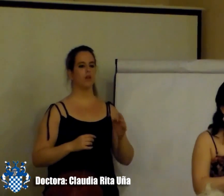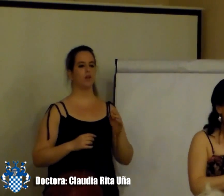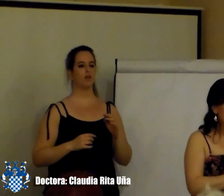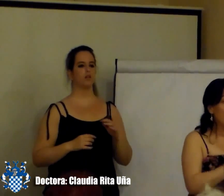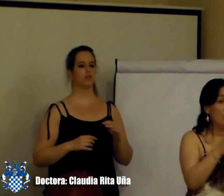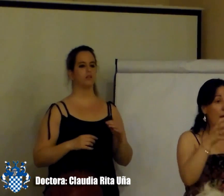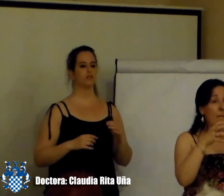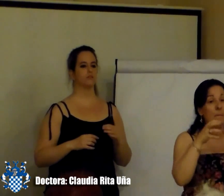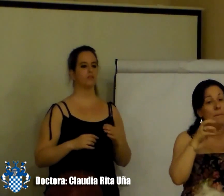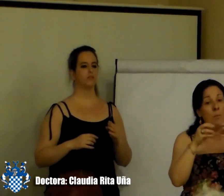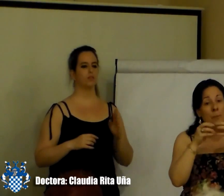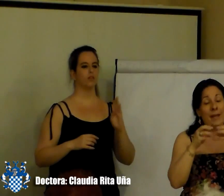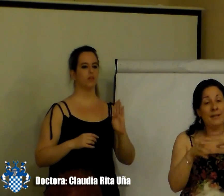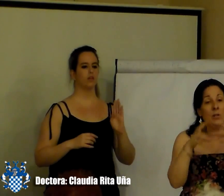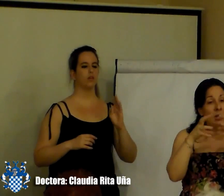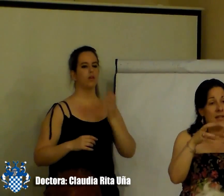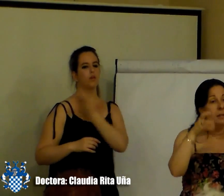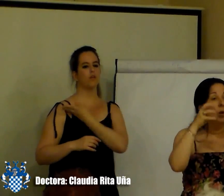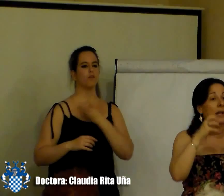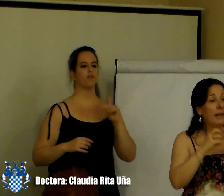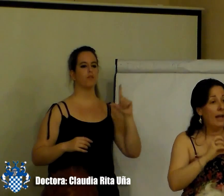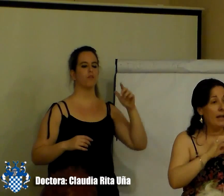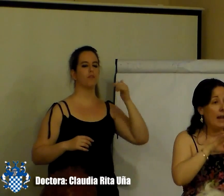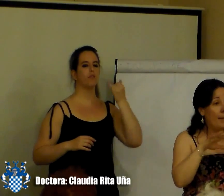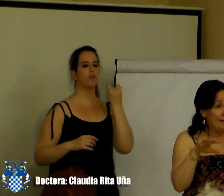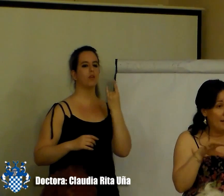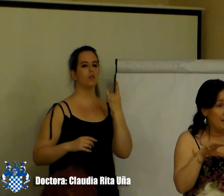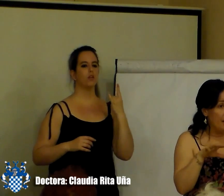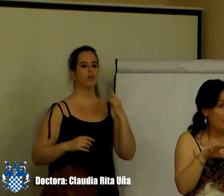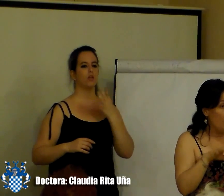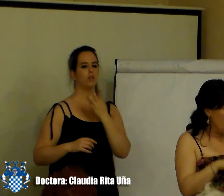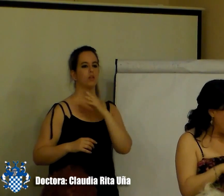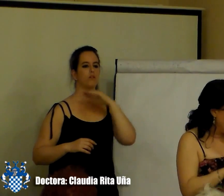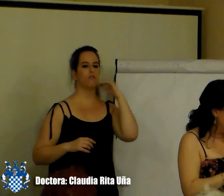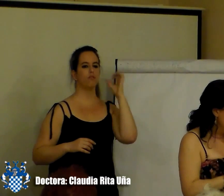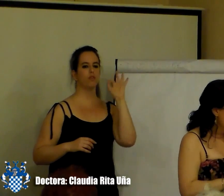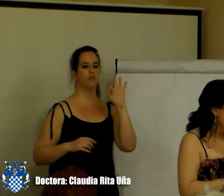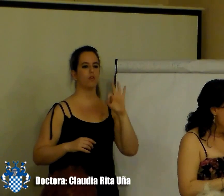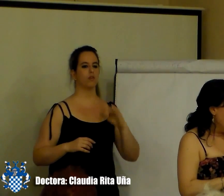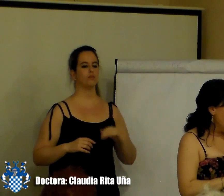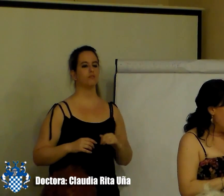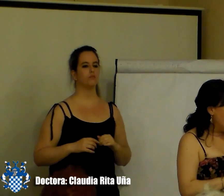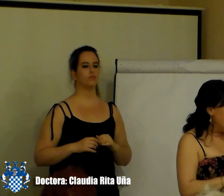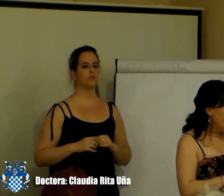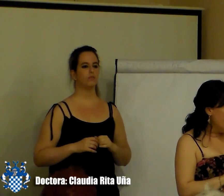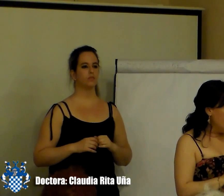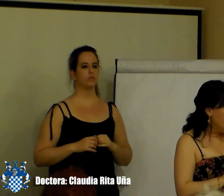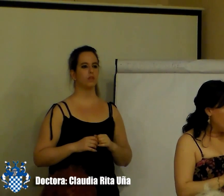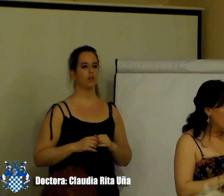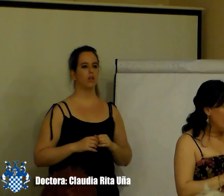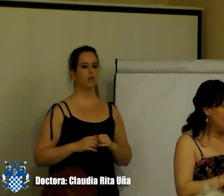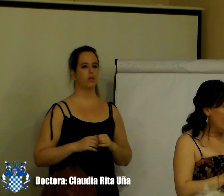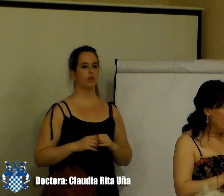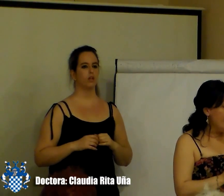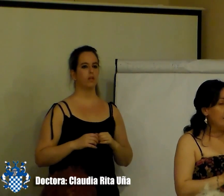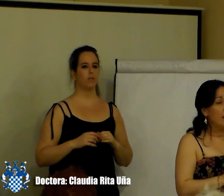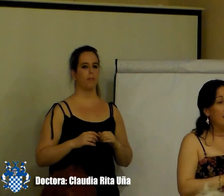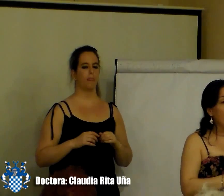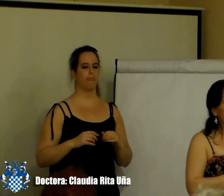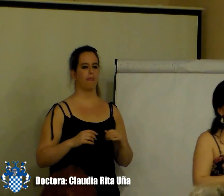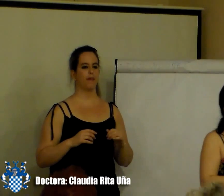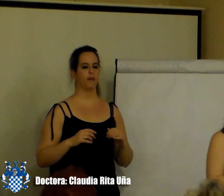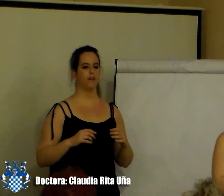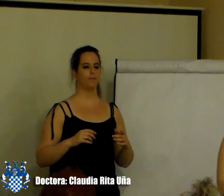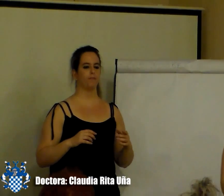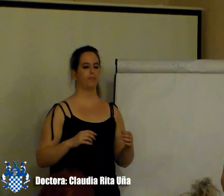tálamo, ¿sí? Que es un pedacito del cerebro que está en la base del cerebro ubicado, a nivel de la sustancia gris,